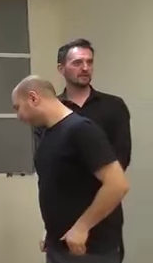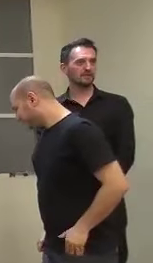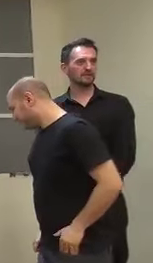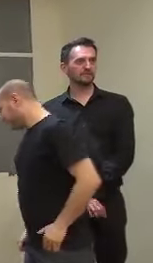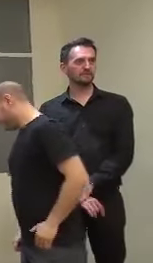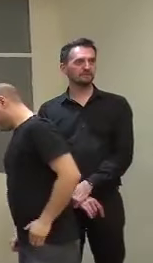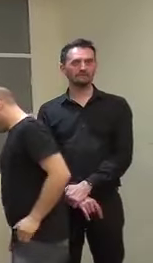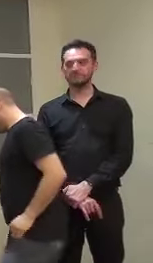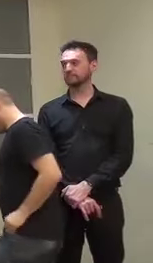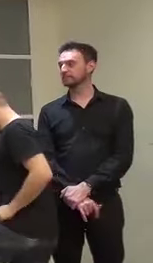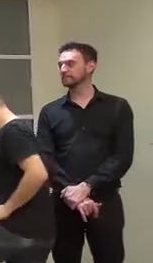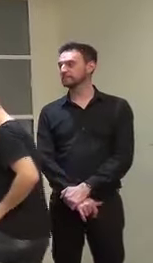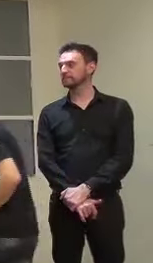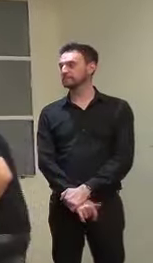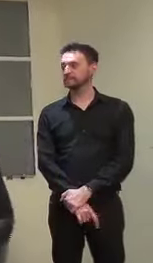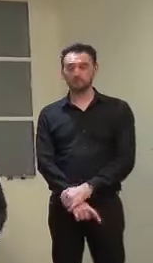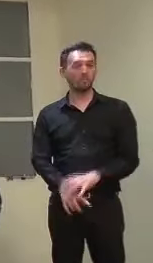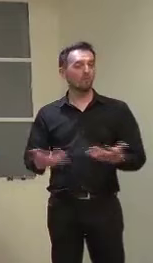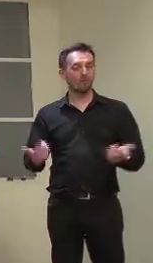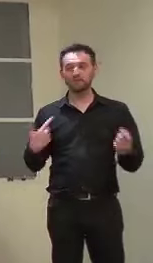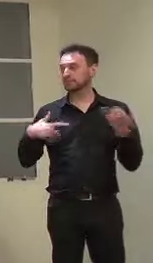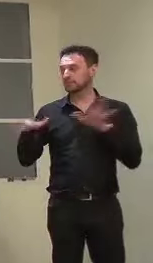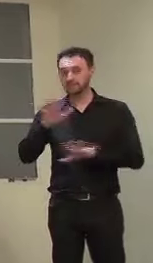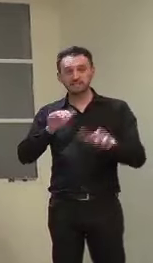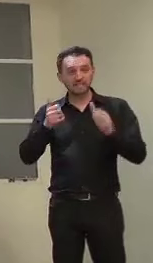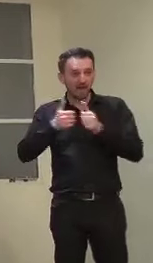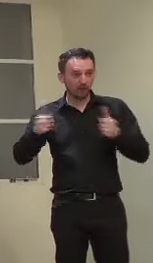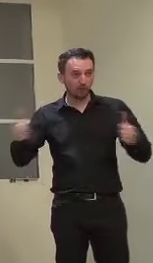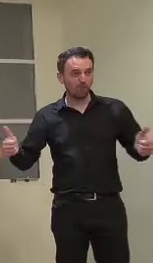bueno mientras podamos